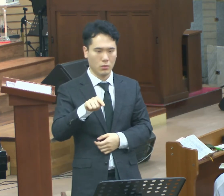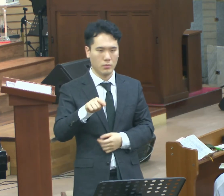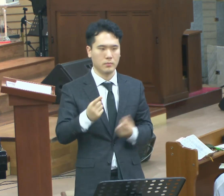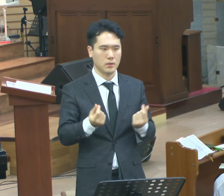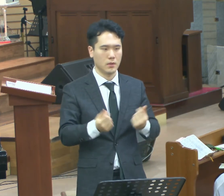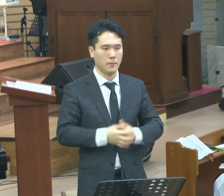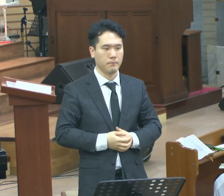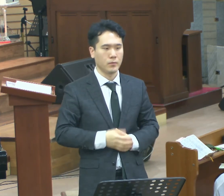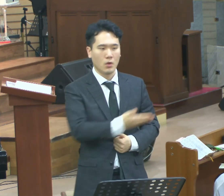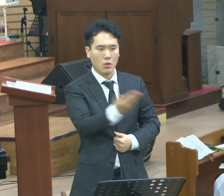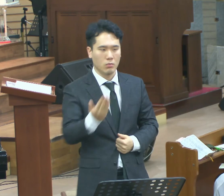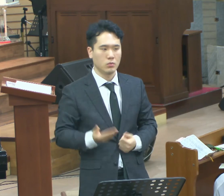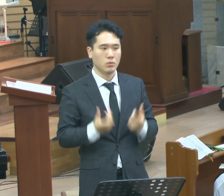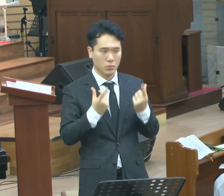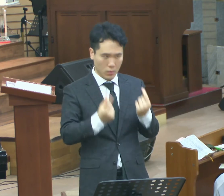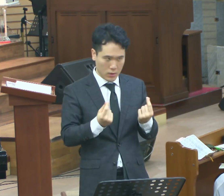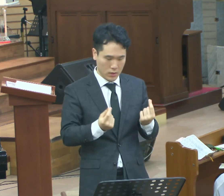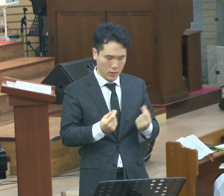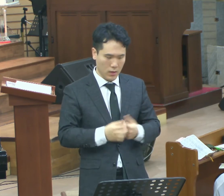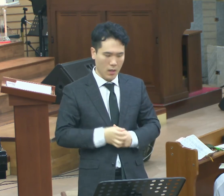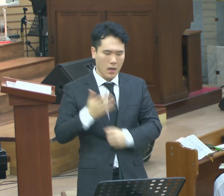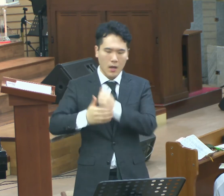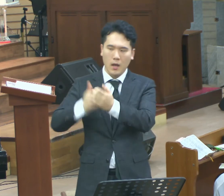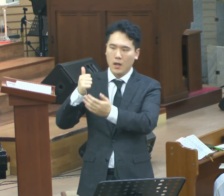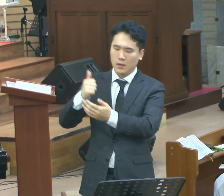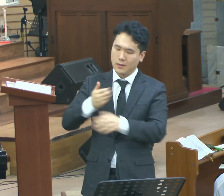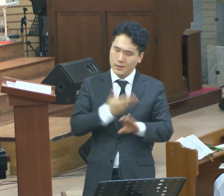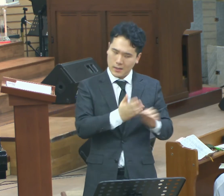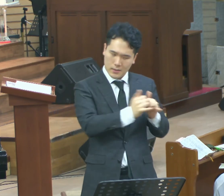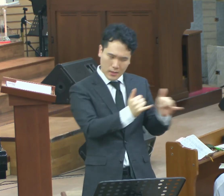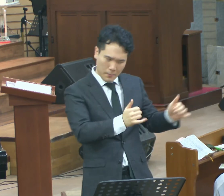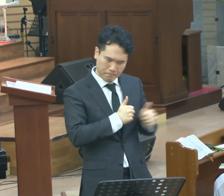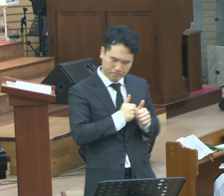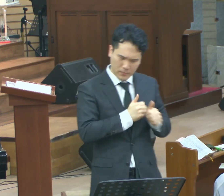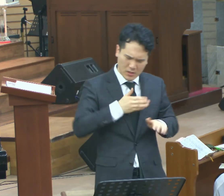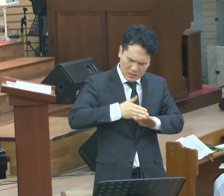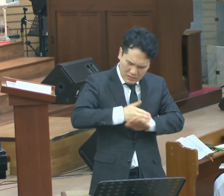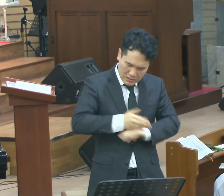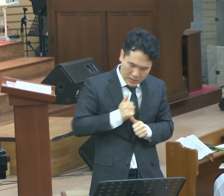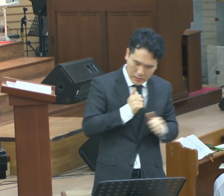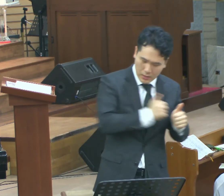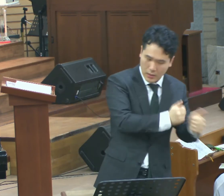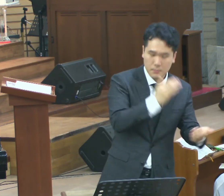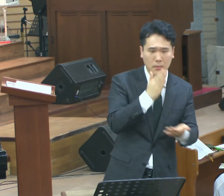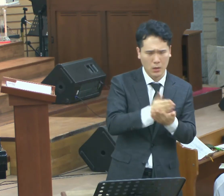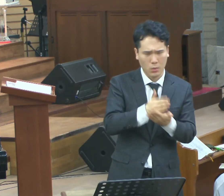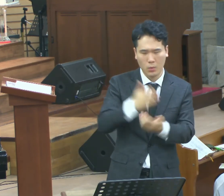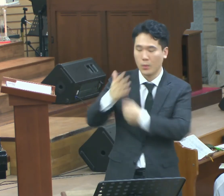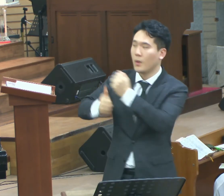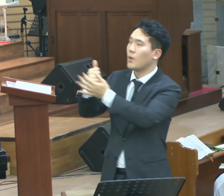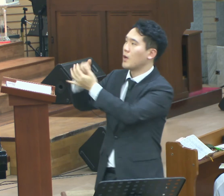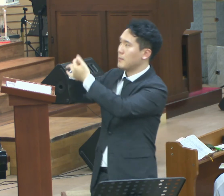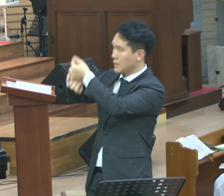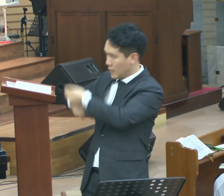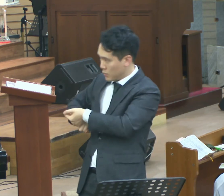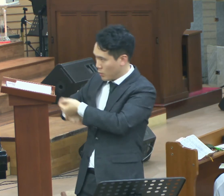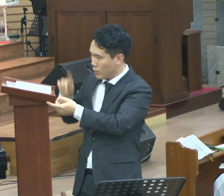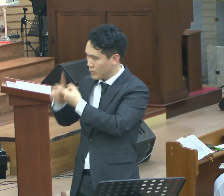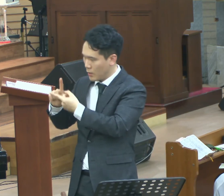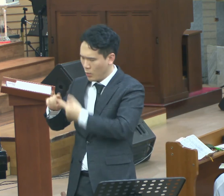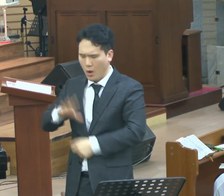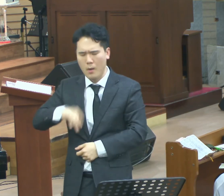그런 가문을 이루시기를 바랍니다. 아버지는 열심히 했지만 너는 절대로 교회에 빠지지 마라. 아버지